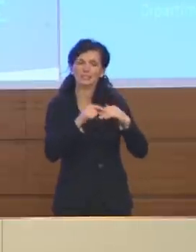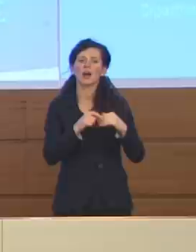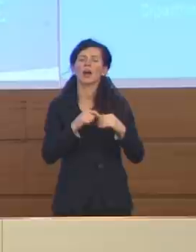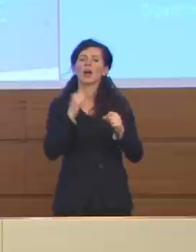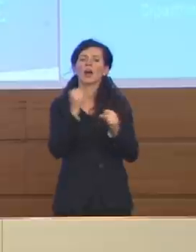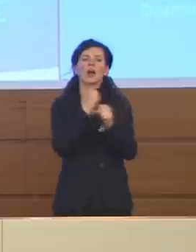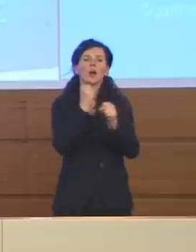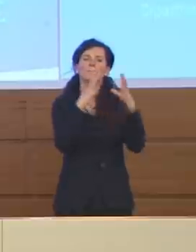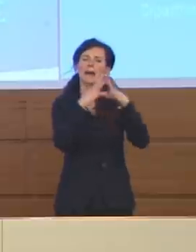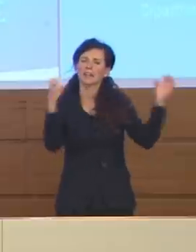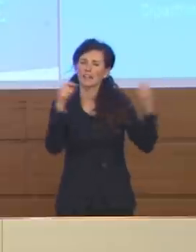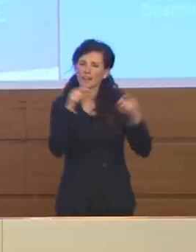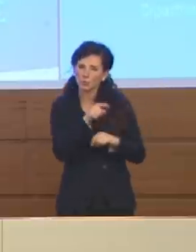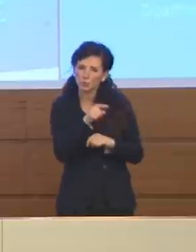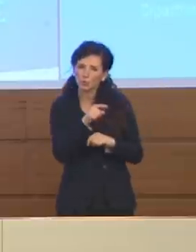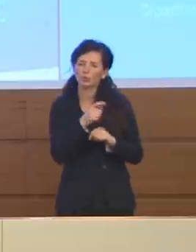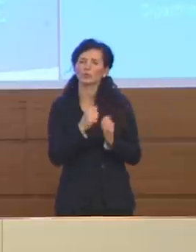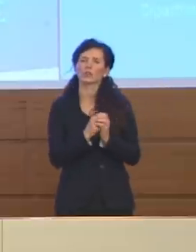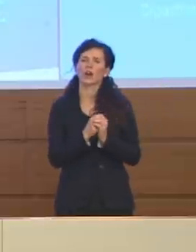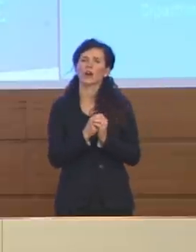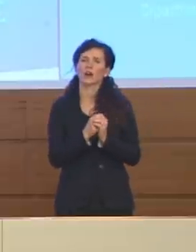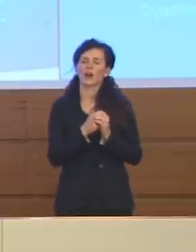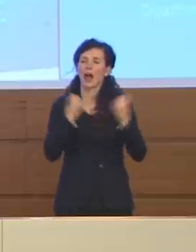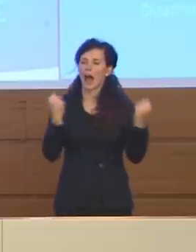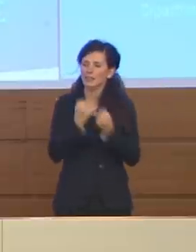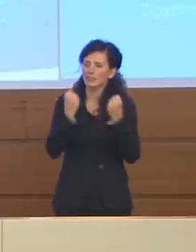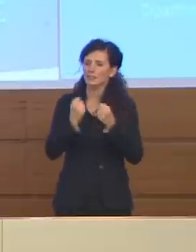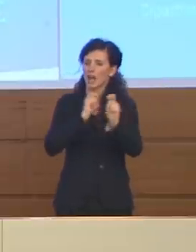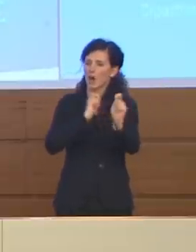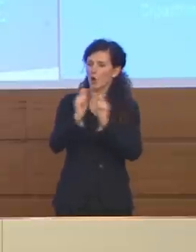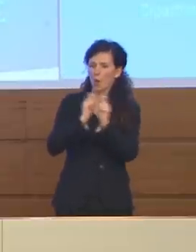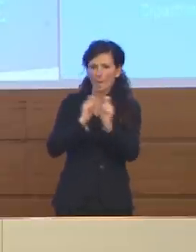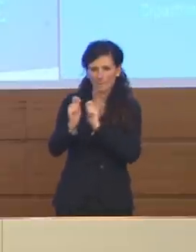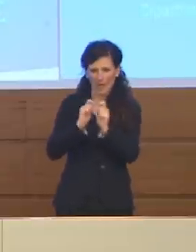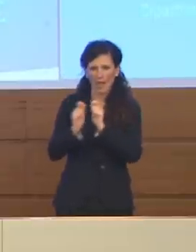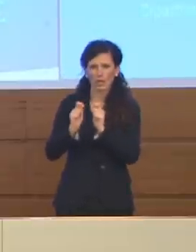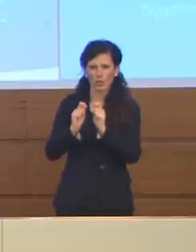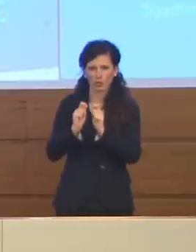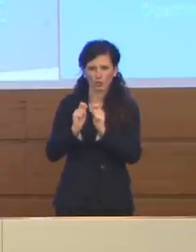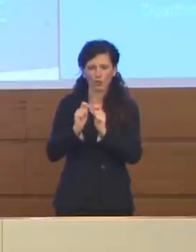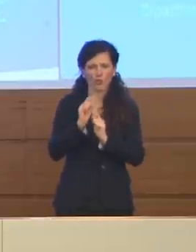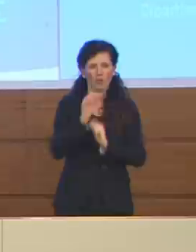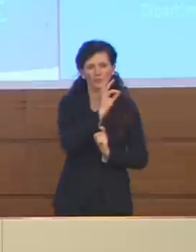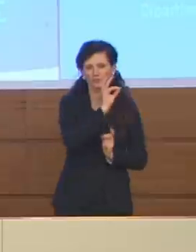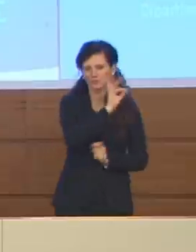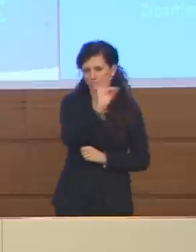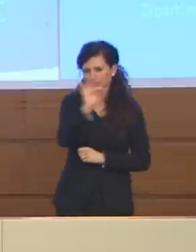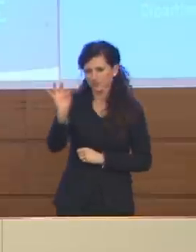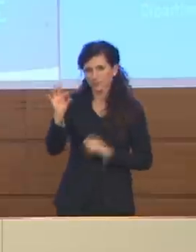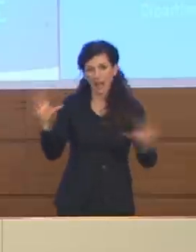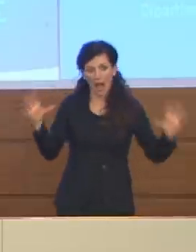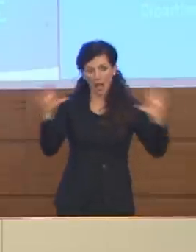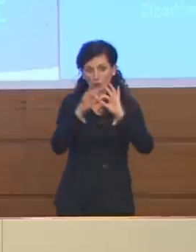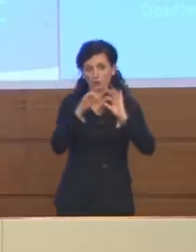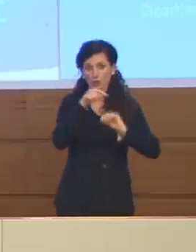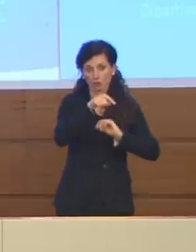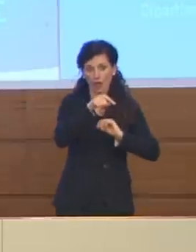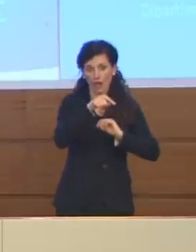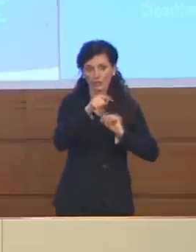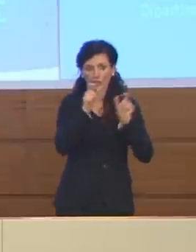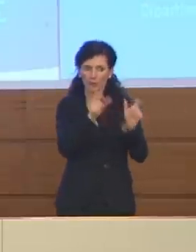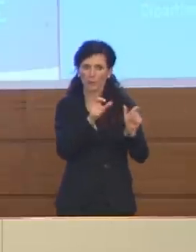e delle attività commerciali associate questo ambito come